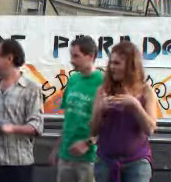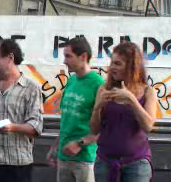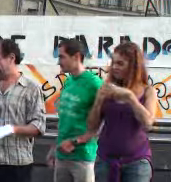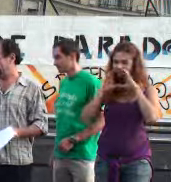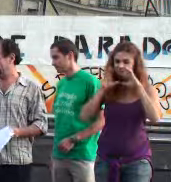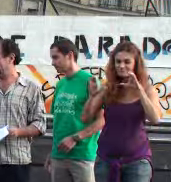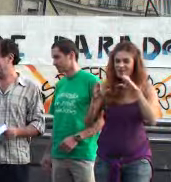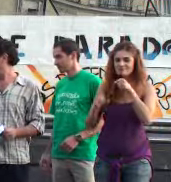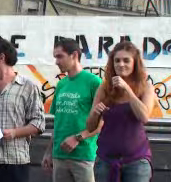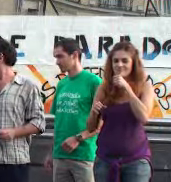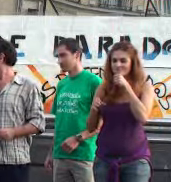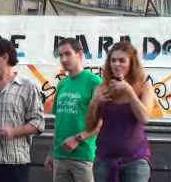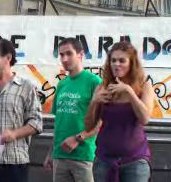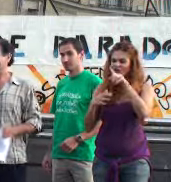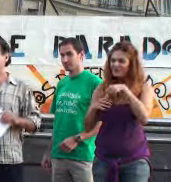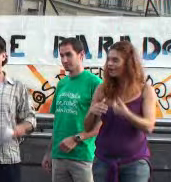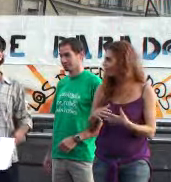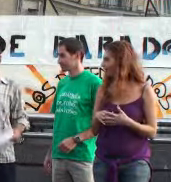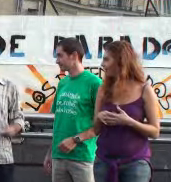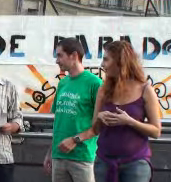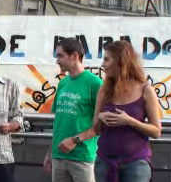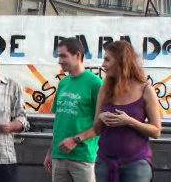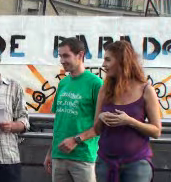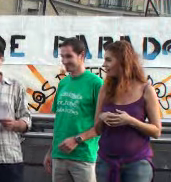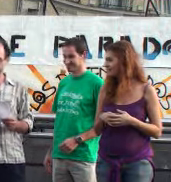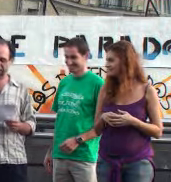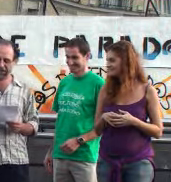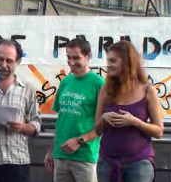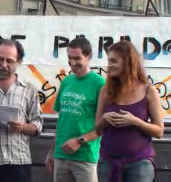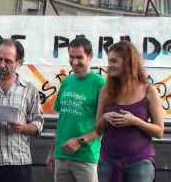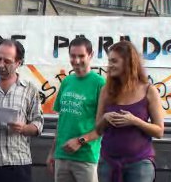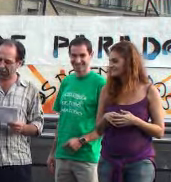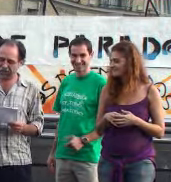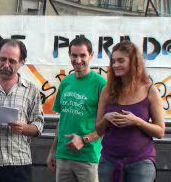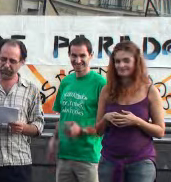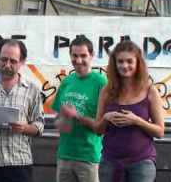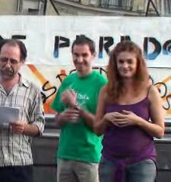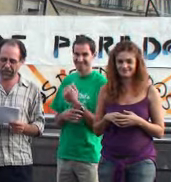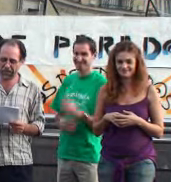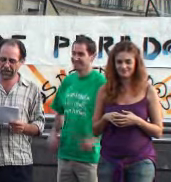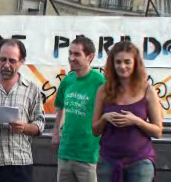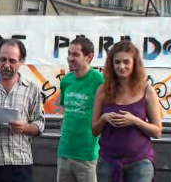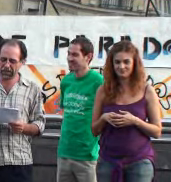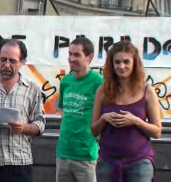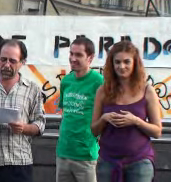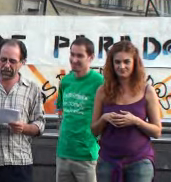Te pone nervioso. Venga, hombre, venga. Bueno.